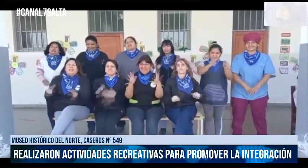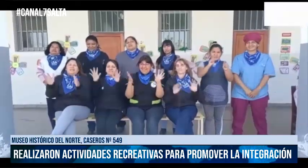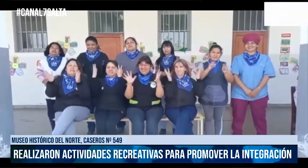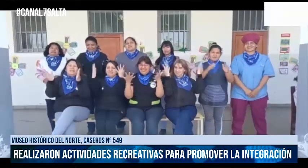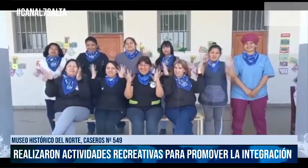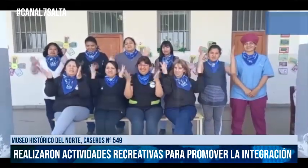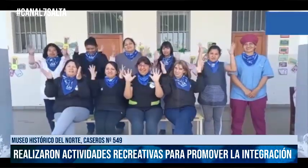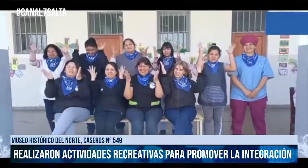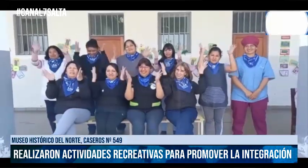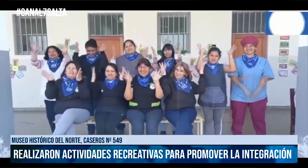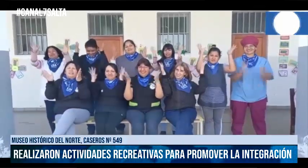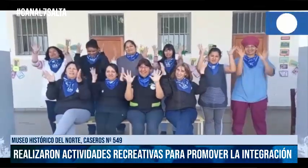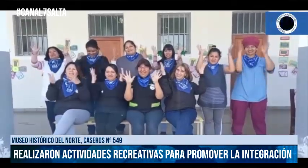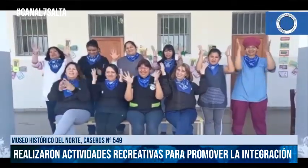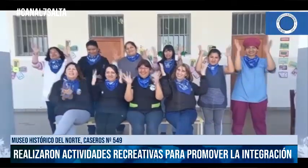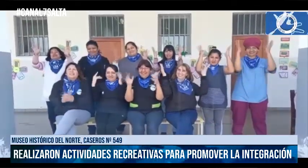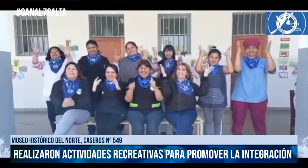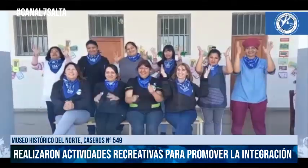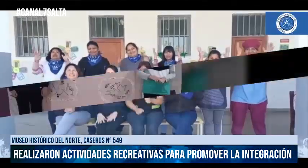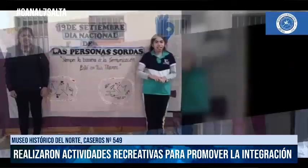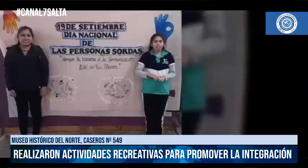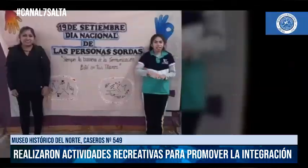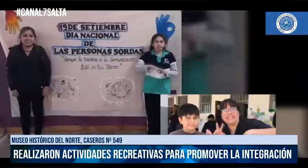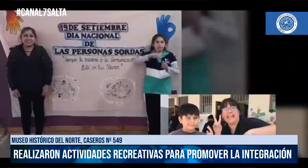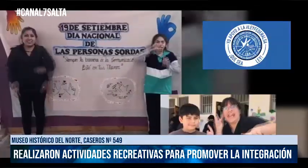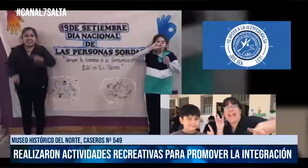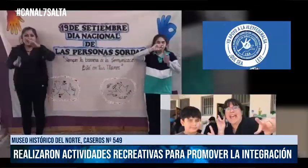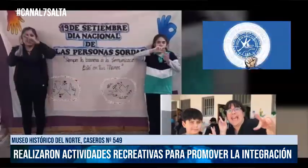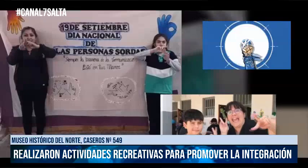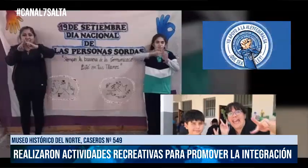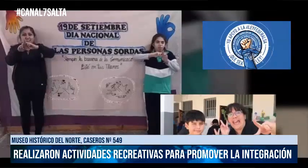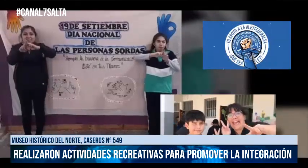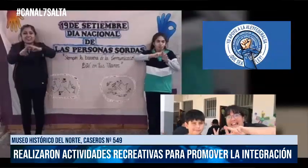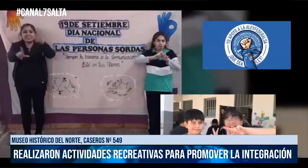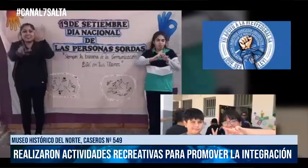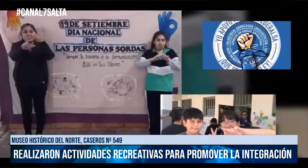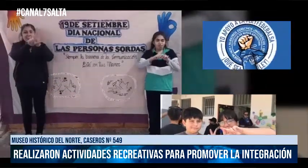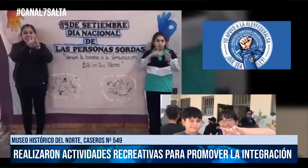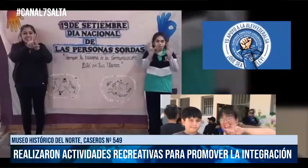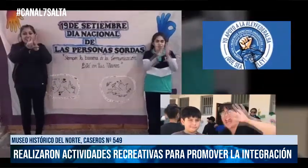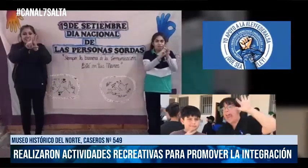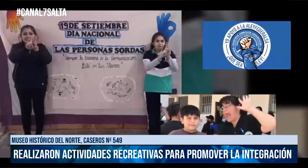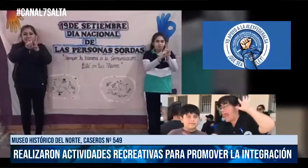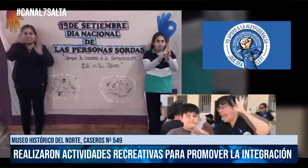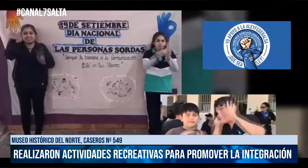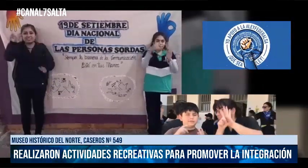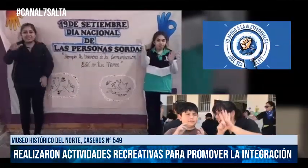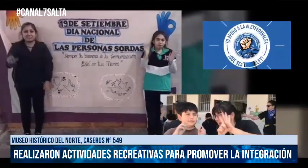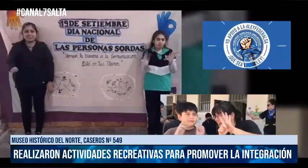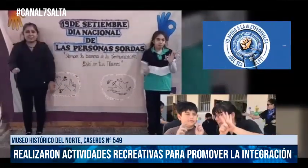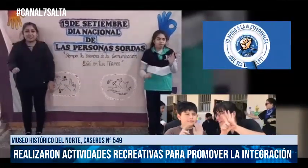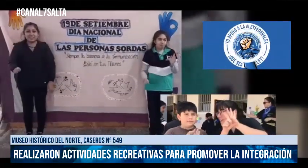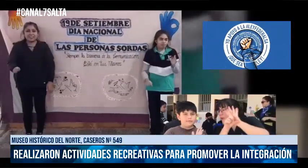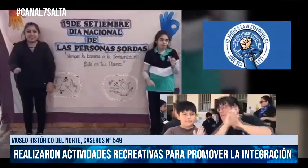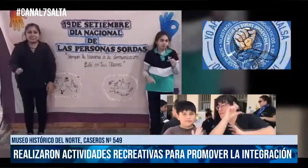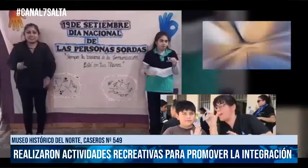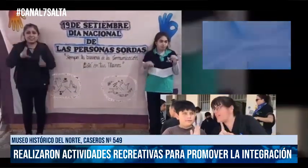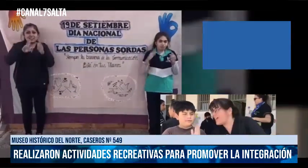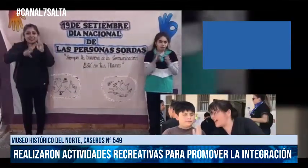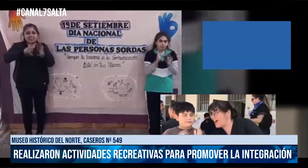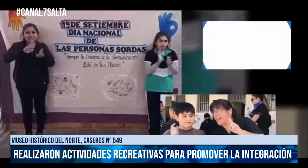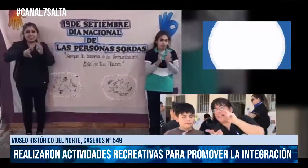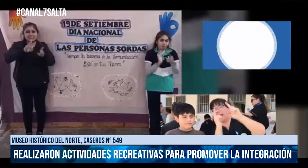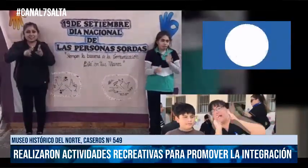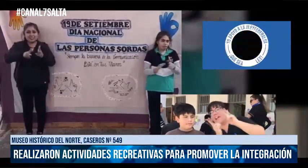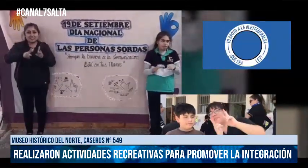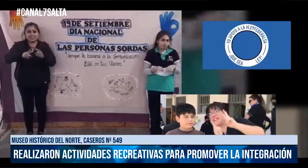de la escuela de Huayco llegan a EFETA y dicen, ya me sé mi nombre en lengua de señas, ya me llamo así, necesito mi seña personal, porque en la comunidad sorda cada uno tiene